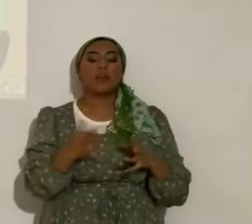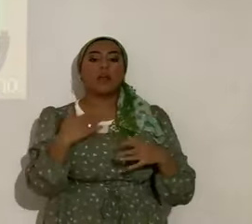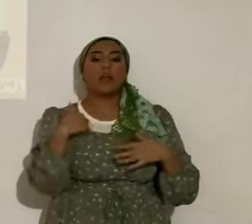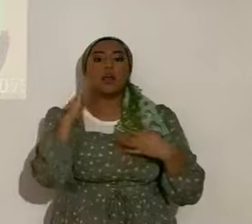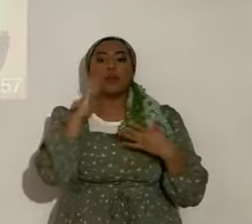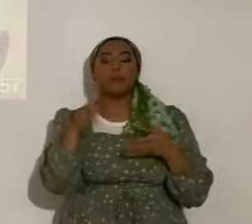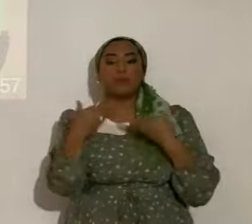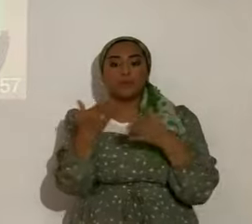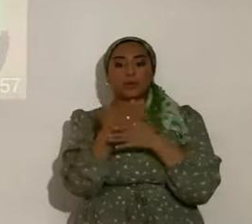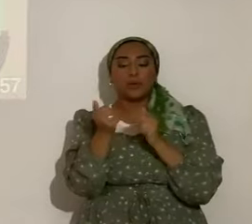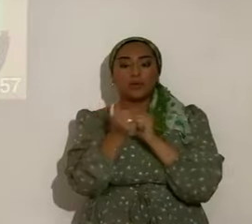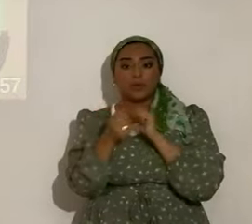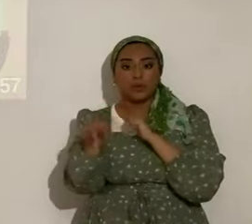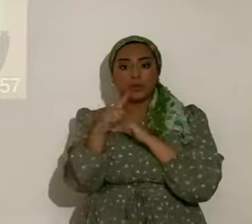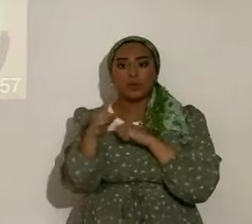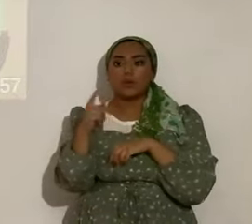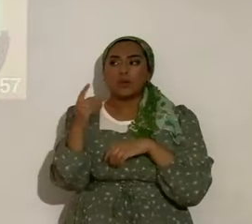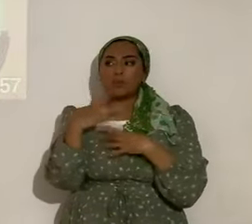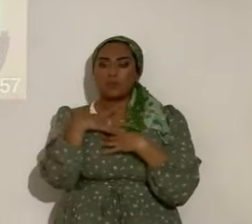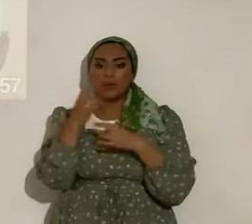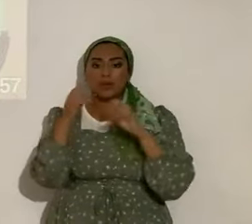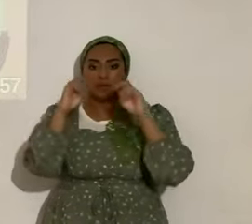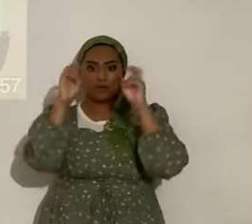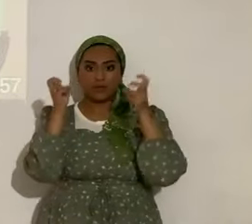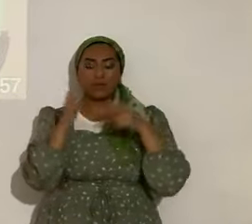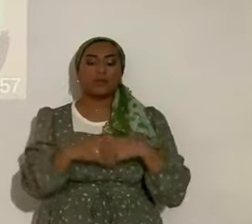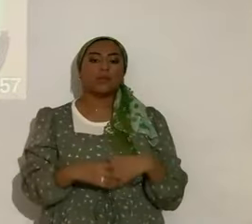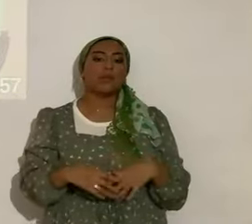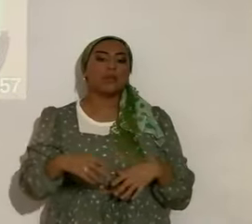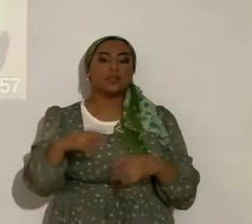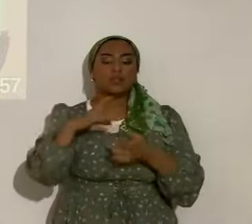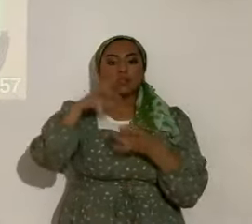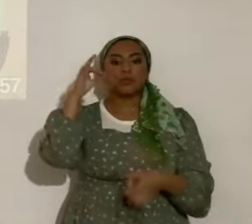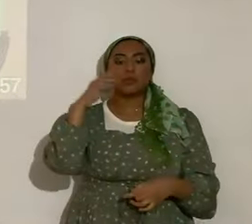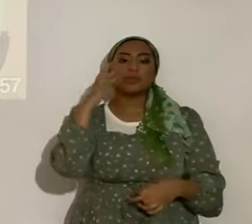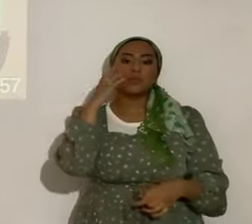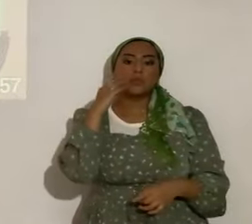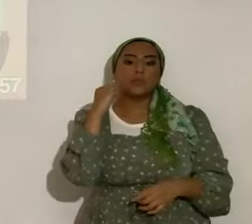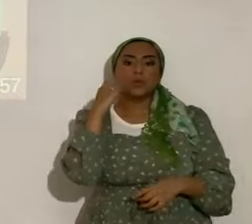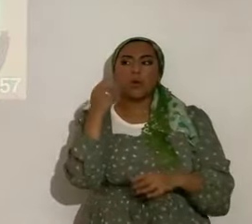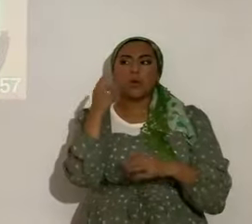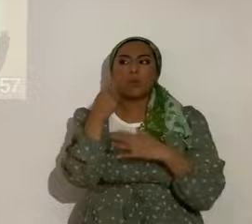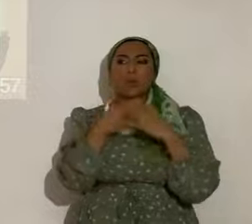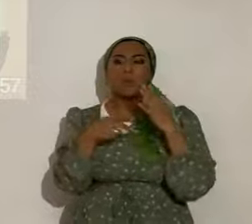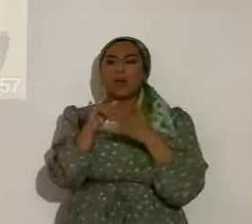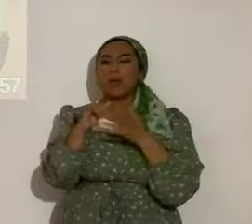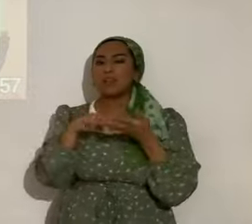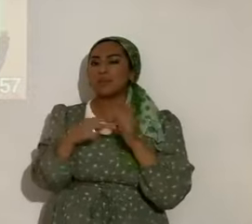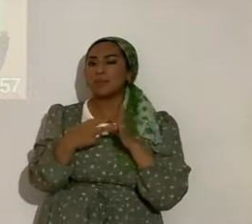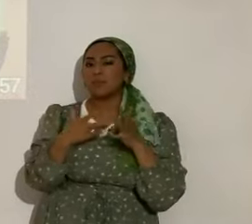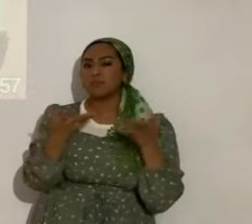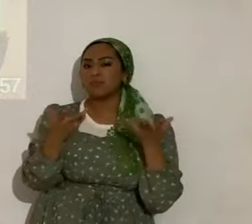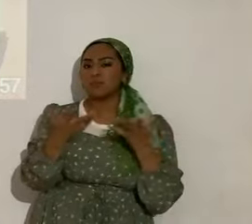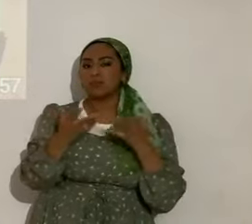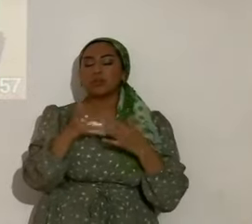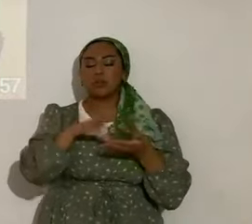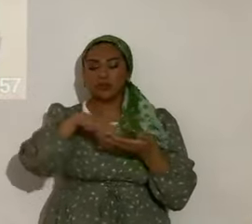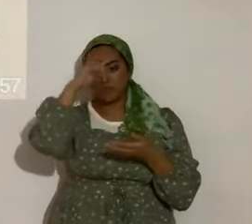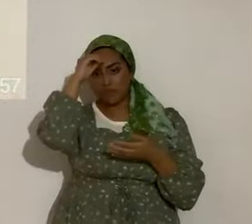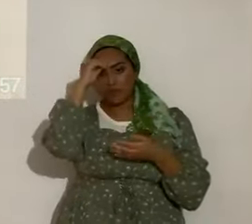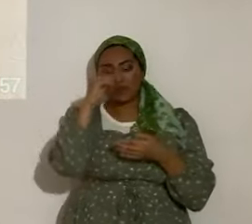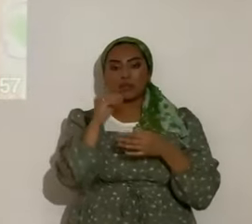voy a compartir un tema muy interesante: experiencia espiritual. ¿Qué es eso? Vamos a verlo